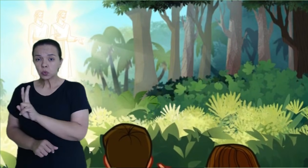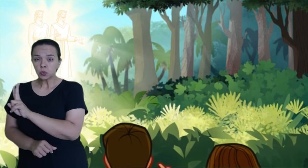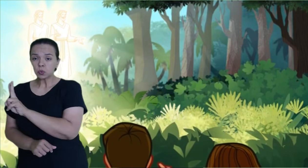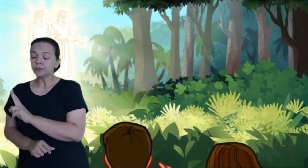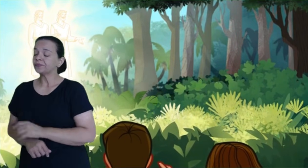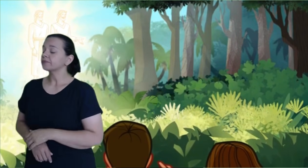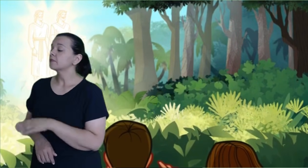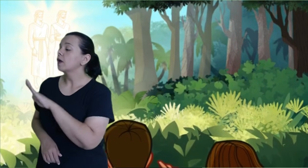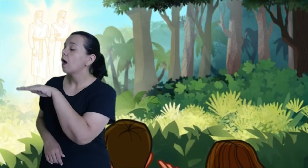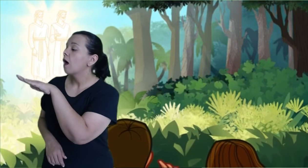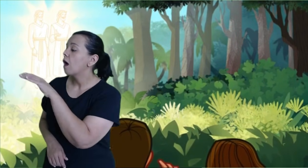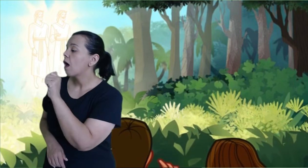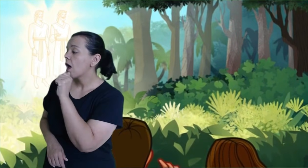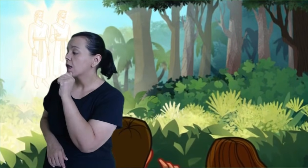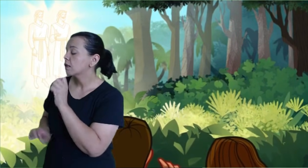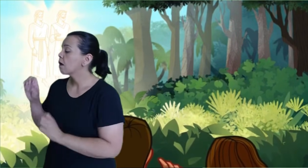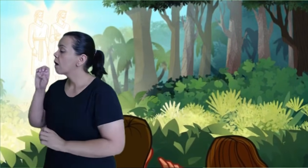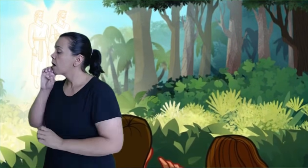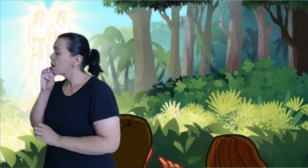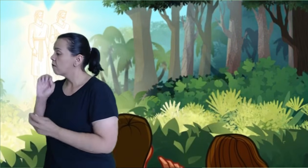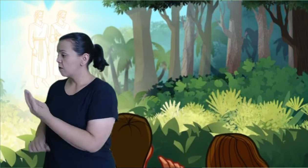comido do fruto da árvore do conhecimento do bem e do mal.